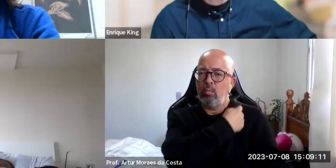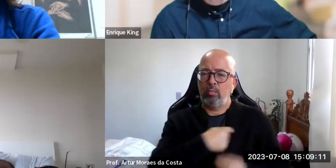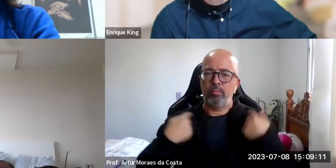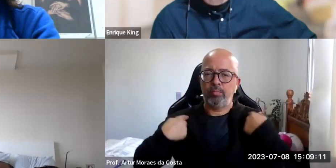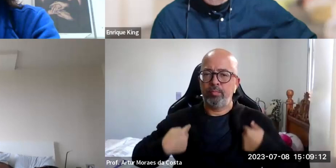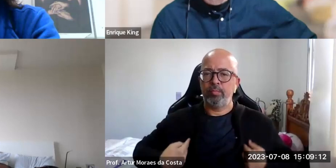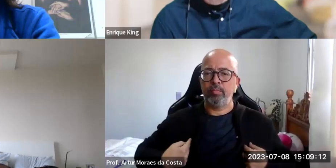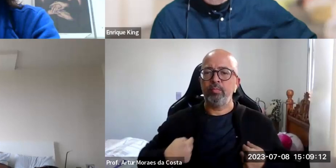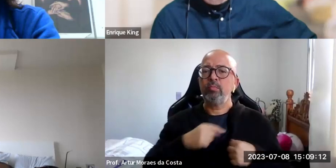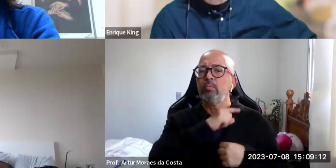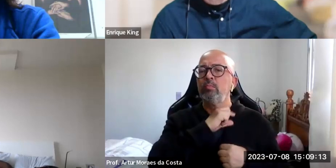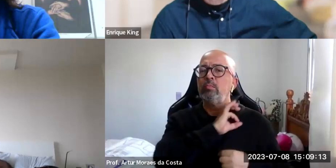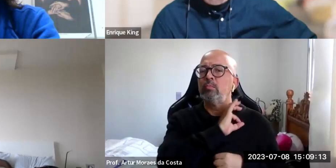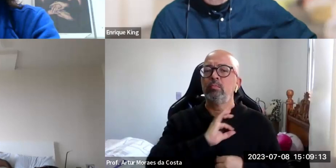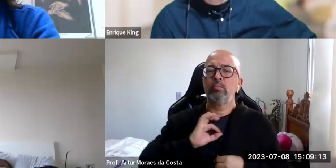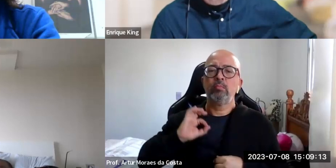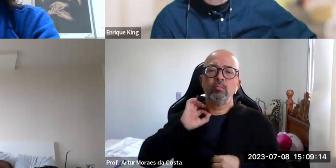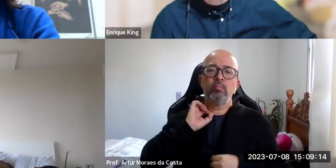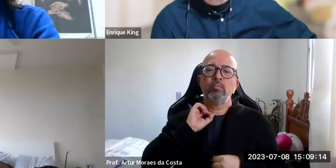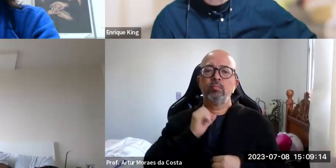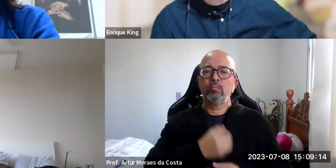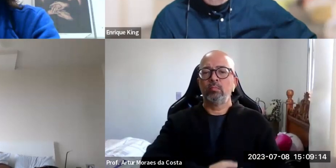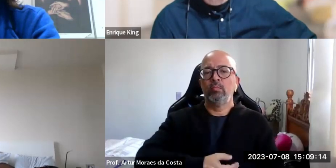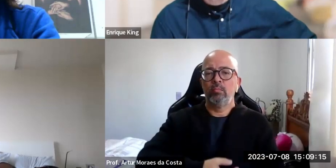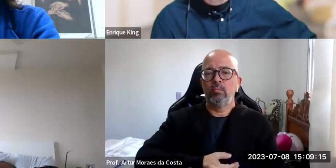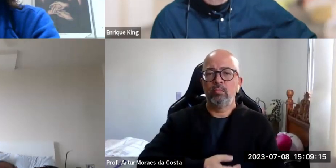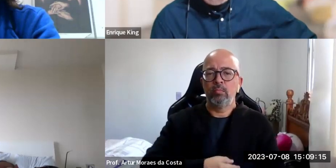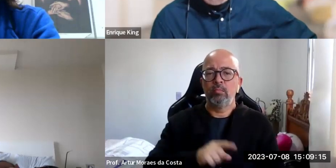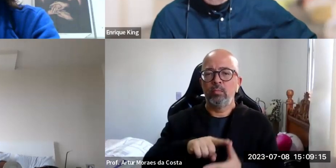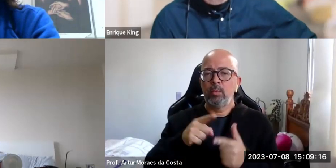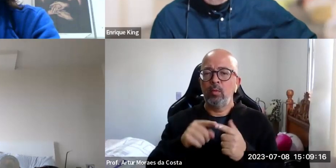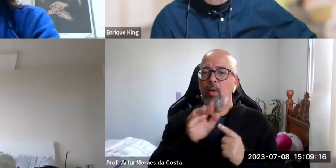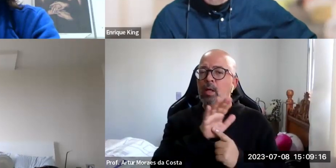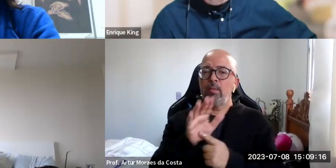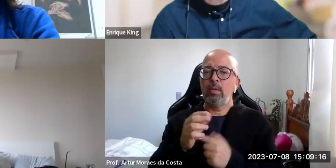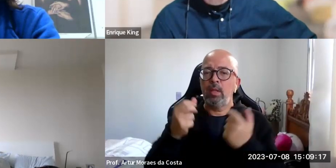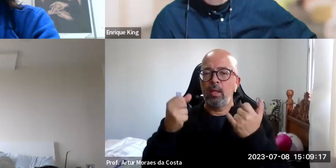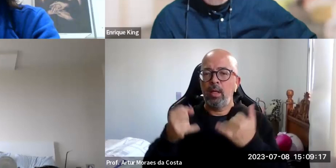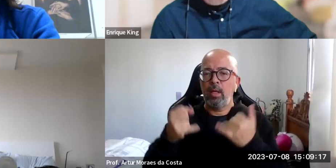corto tiene un collar de perlas una blusa blanca y está con un